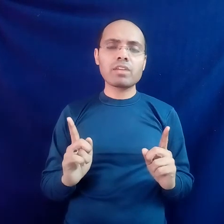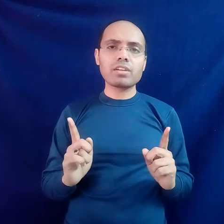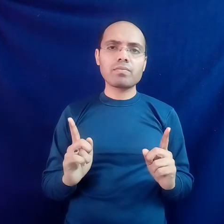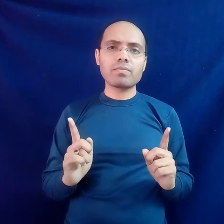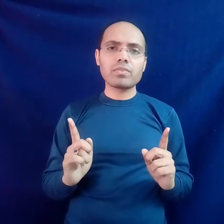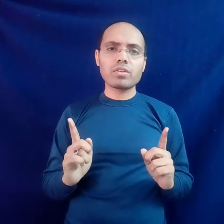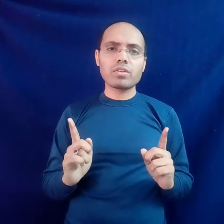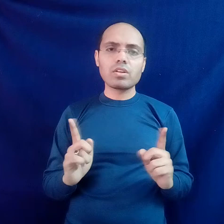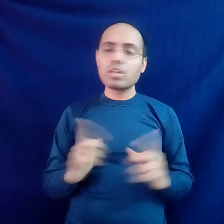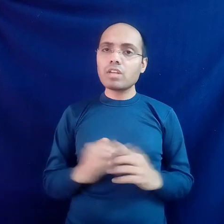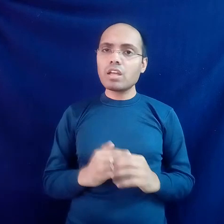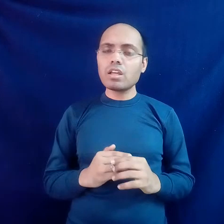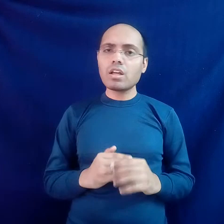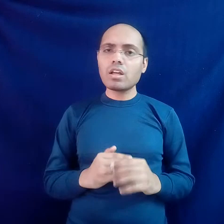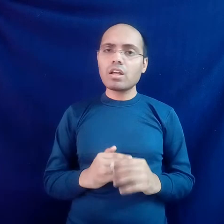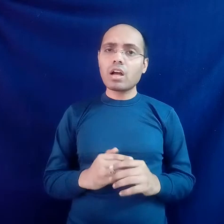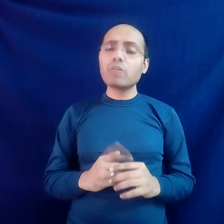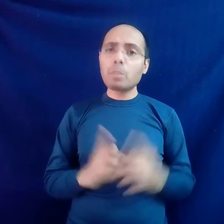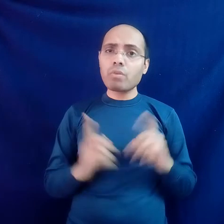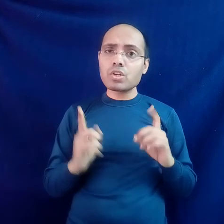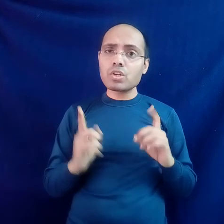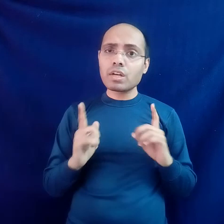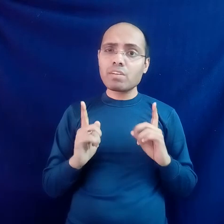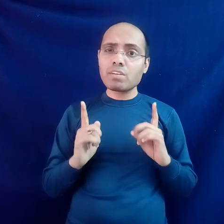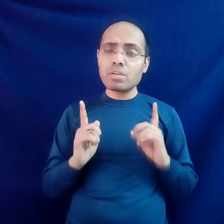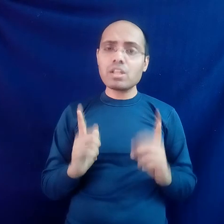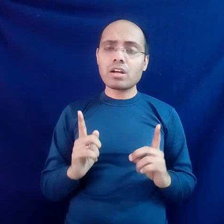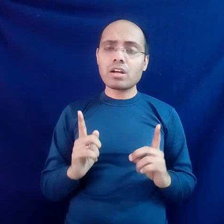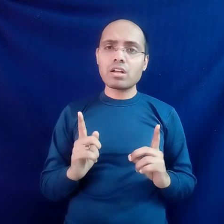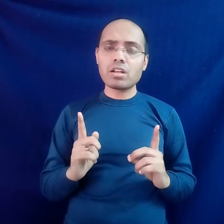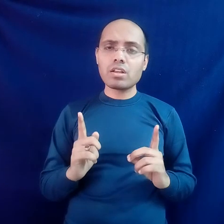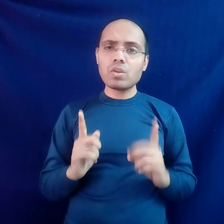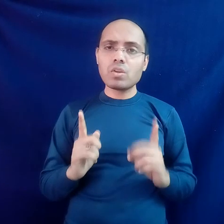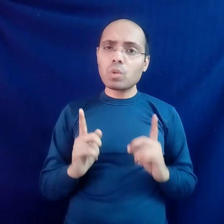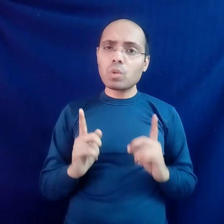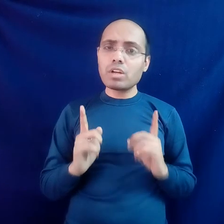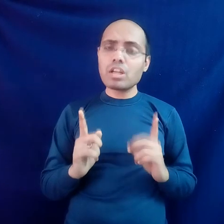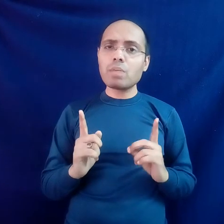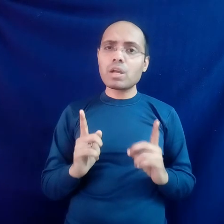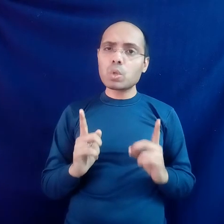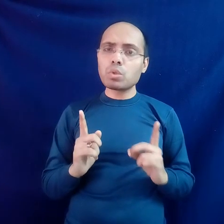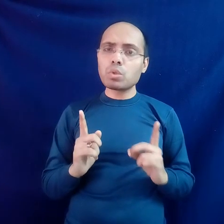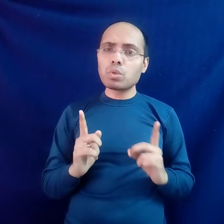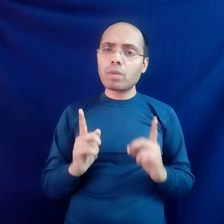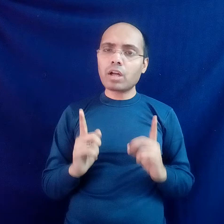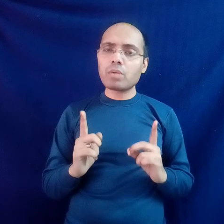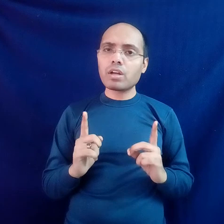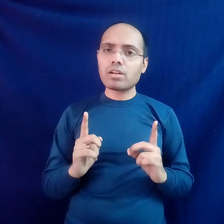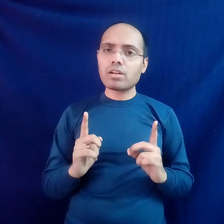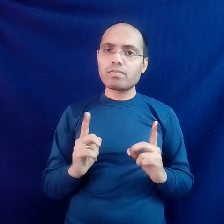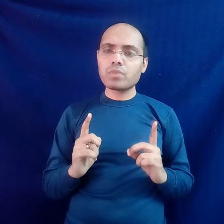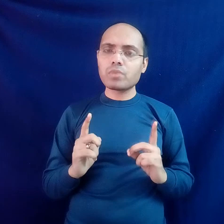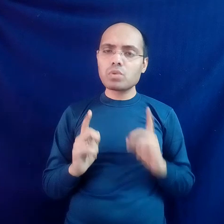करना। यही नहीं, अगर उसने प्रवेश कर भी दिया तो वो टिक नहीं पाएगी, तुरंत उसे भागना पड़ेगा, क्योंकि